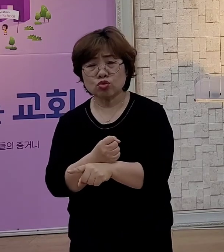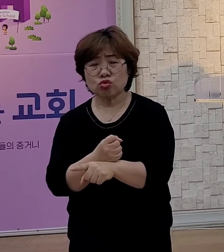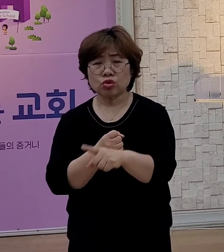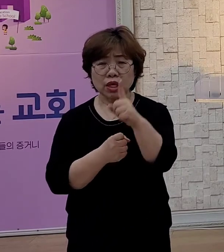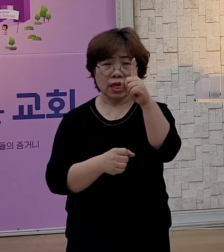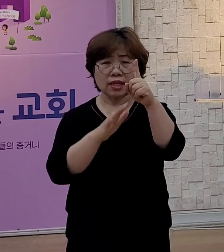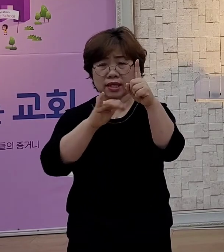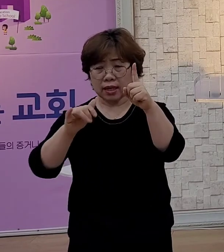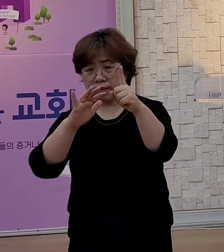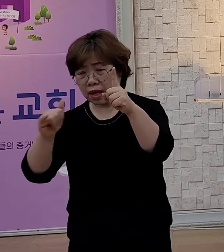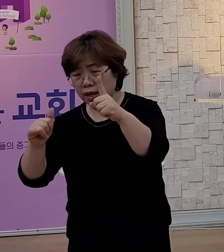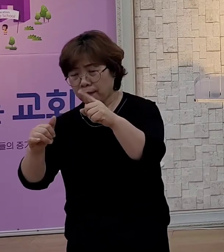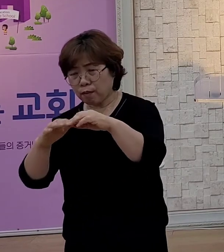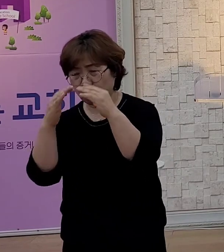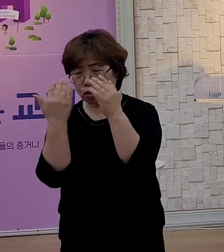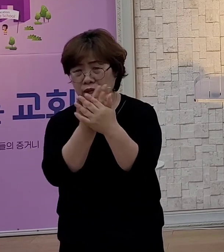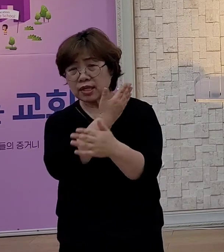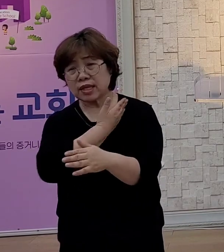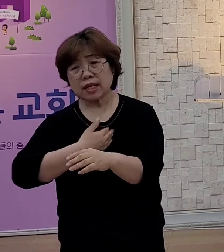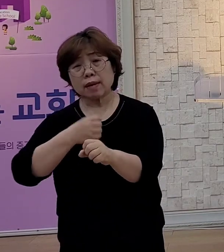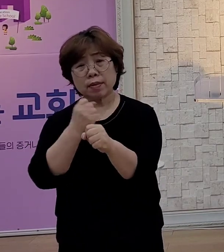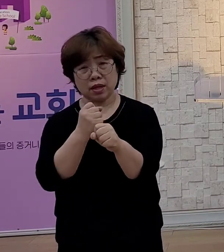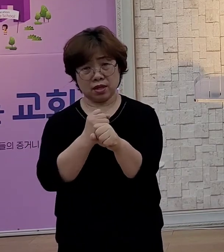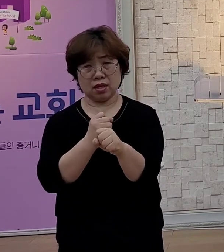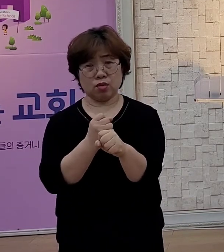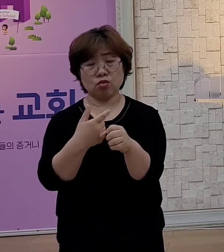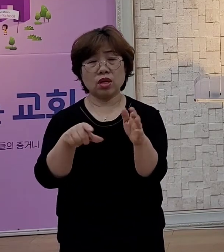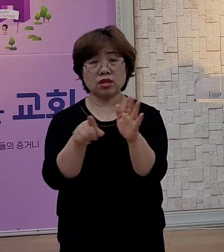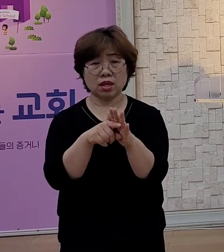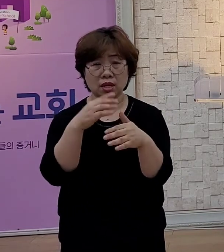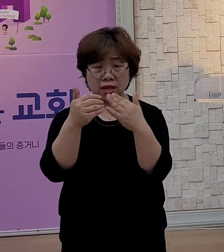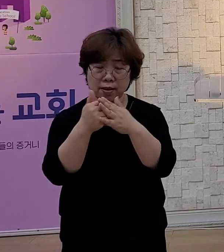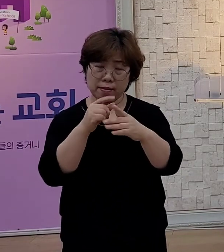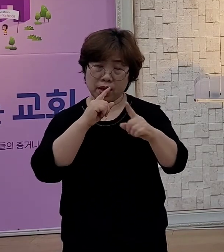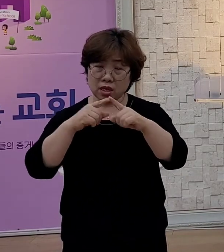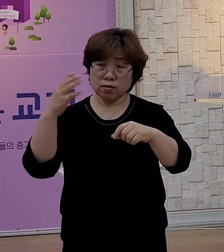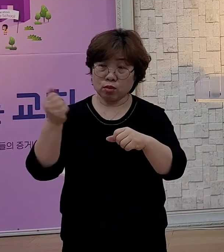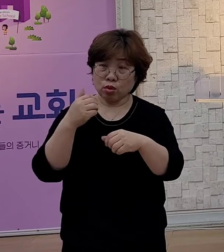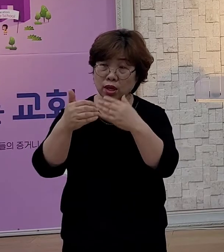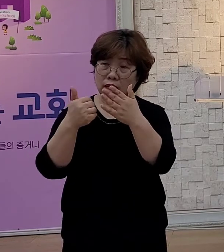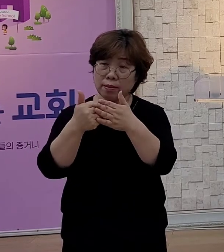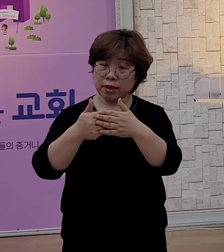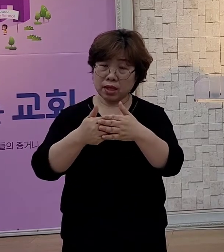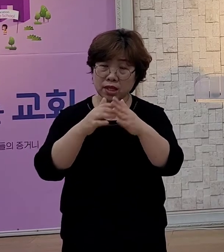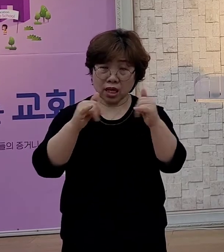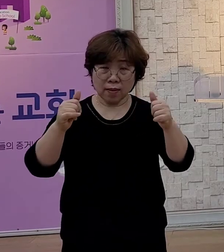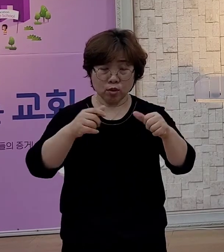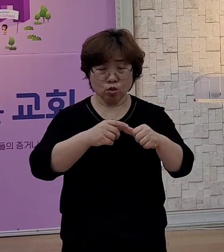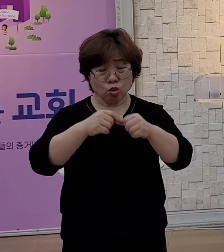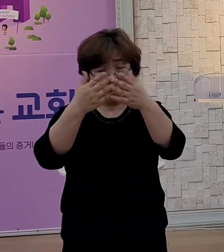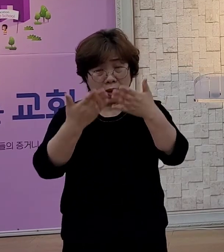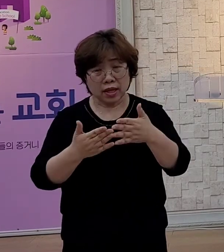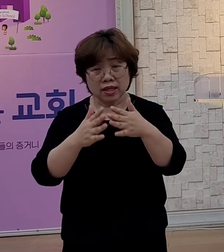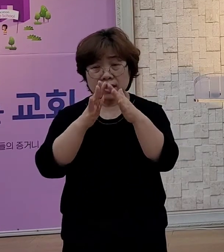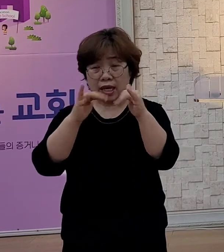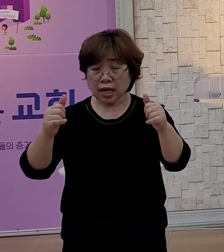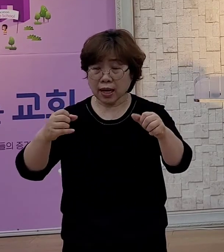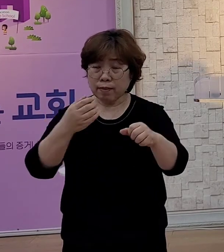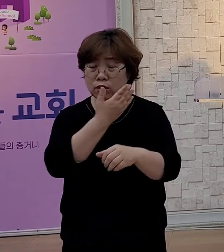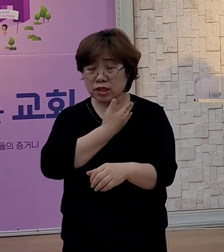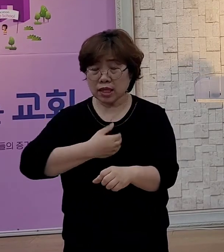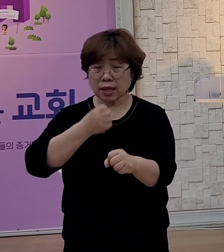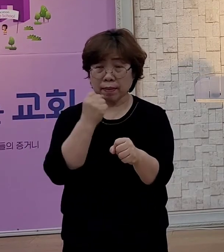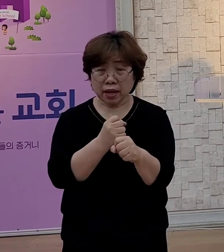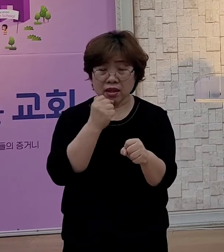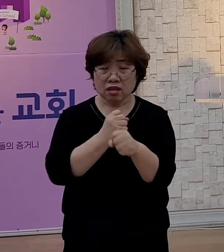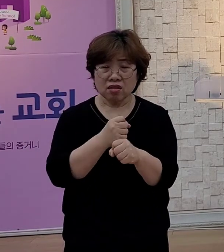한 사람 제자 삼는 거예요. 하나님의 말씀으로, 그의 사람으로, 구원받는 족속으로 제자 삼는 것. 이게